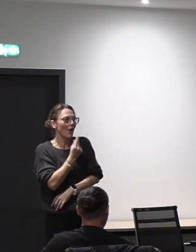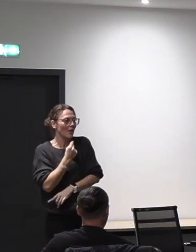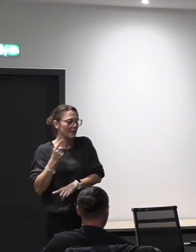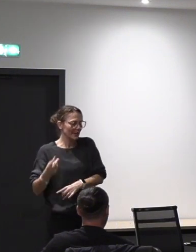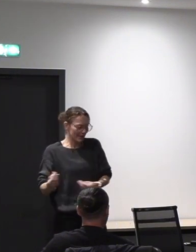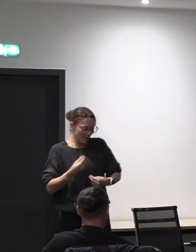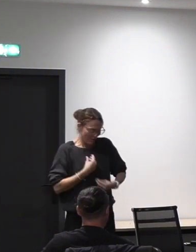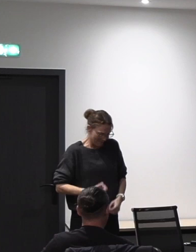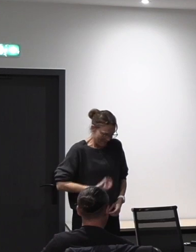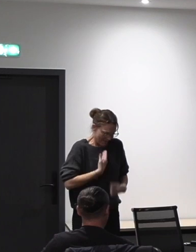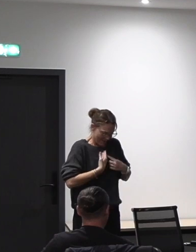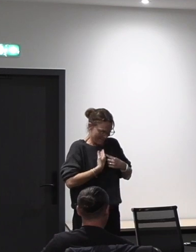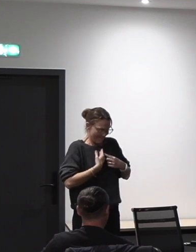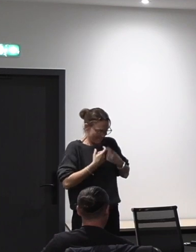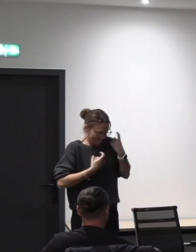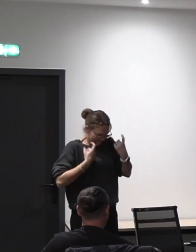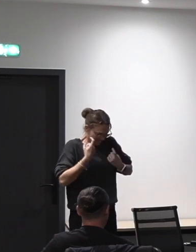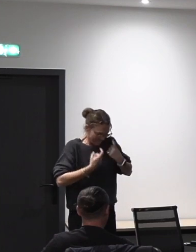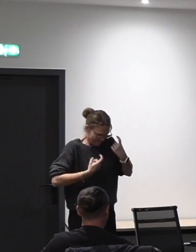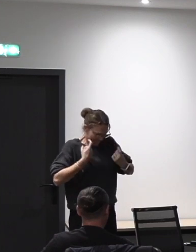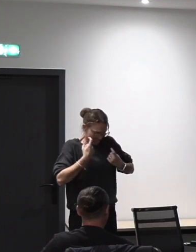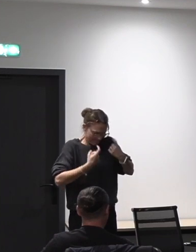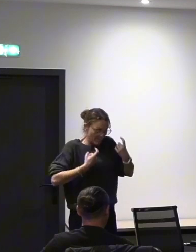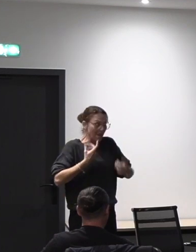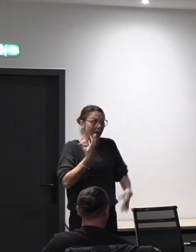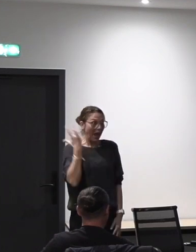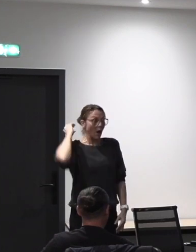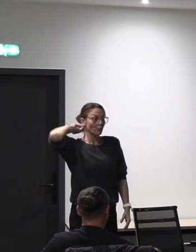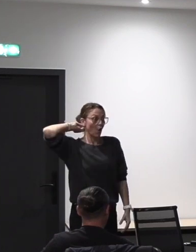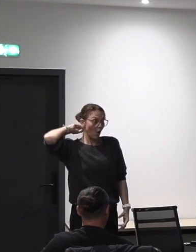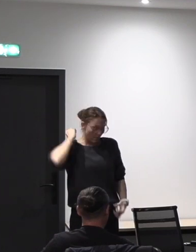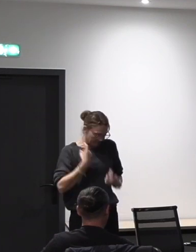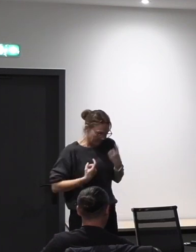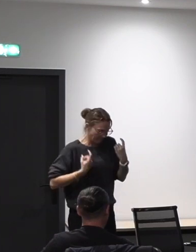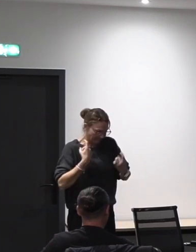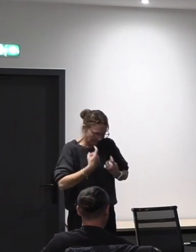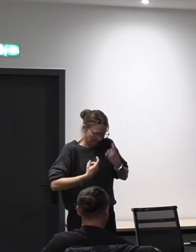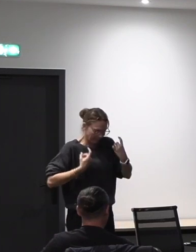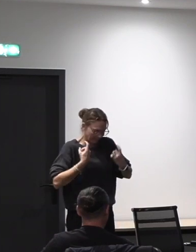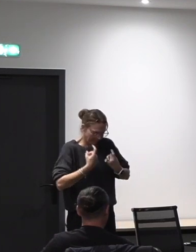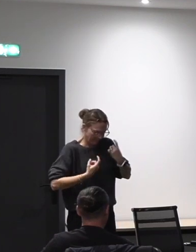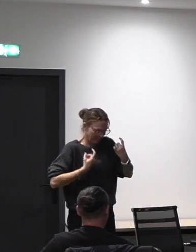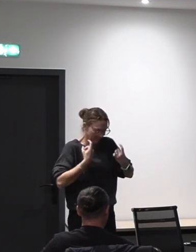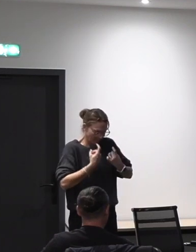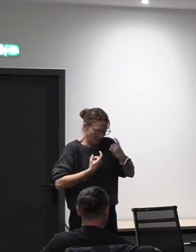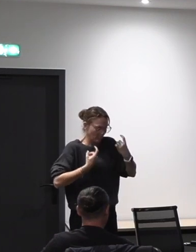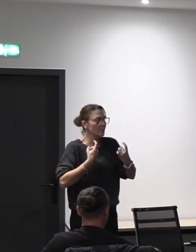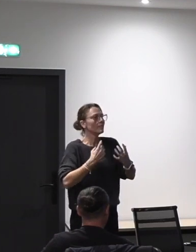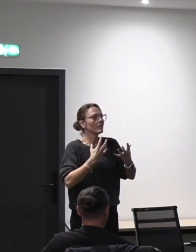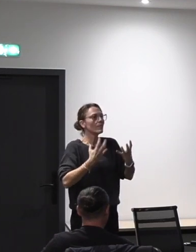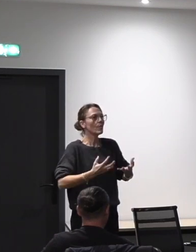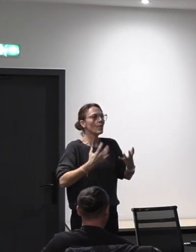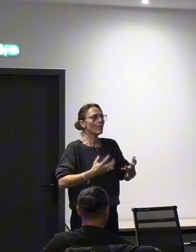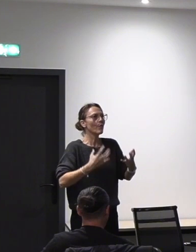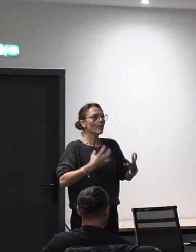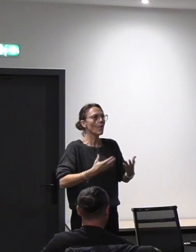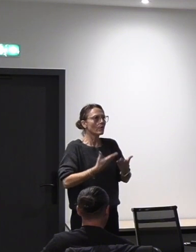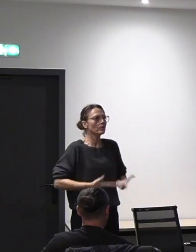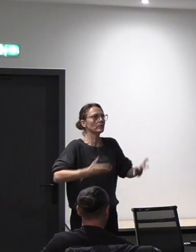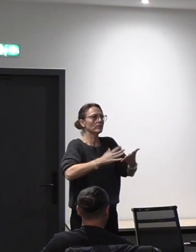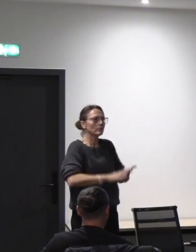nous a poussé plus ou moins inconsciemment à essayer de transformer notre